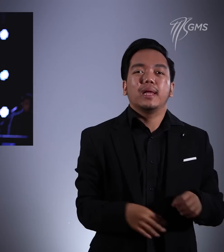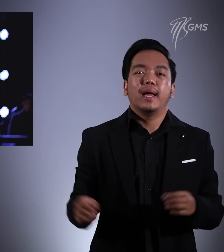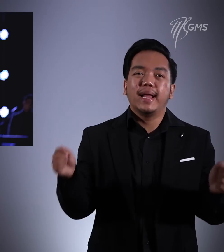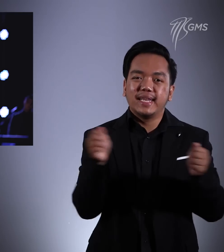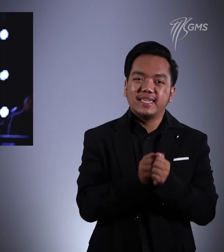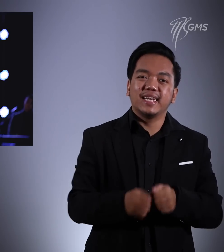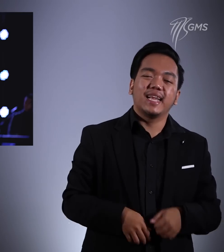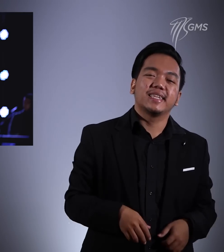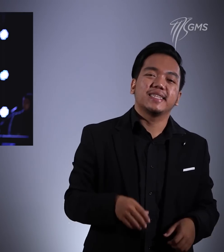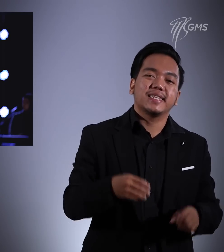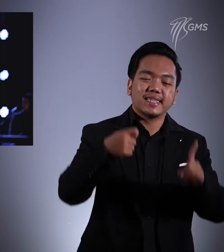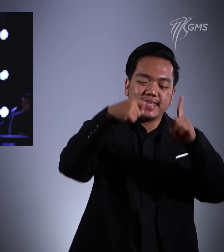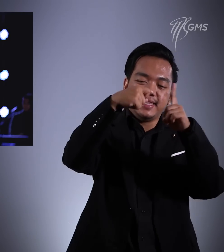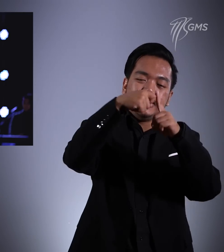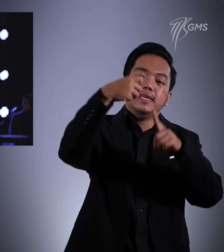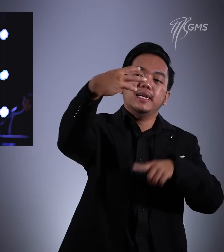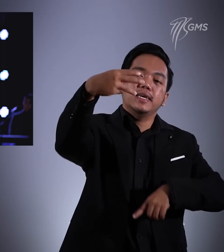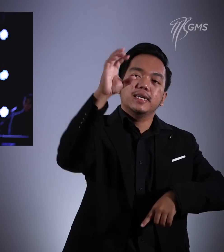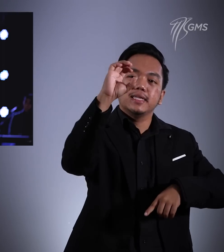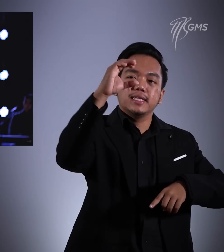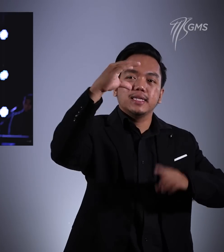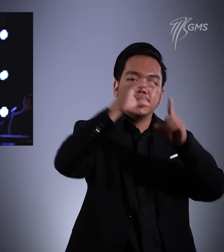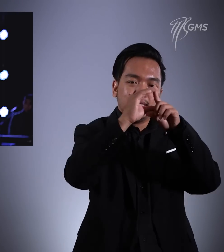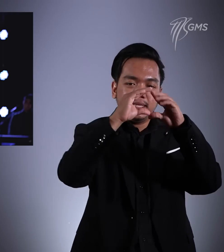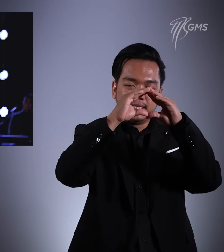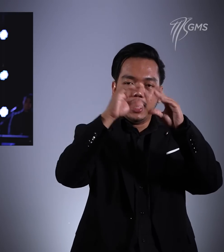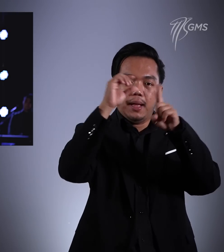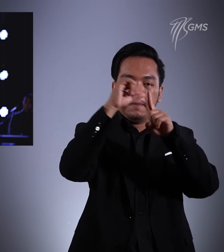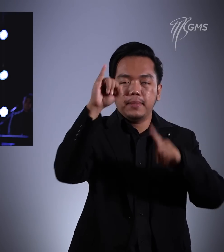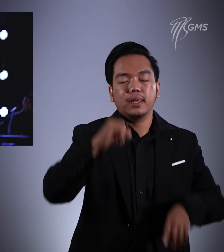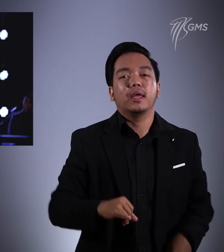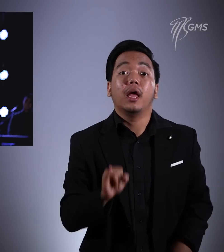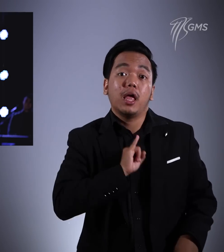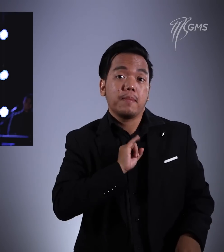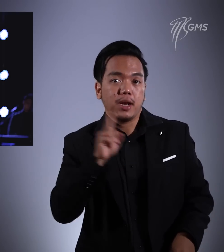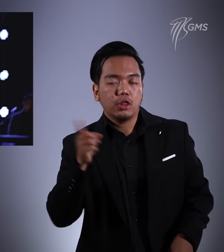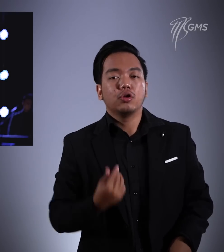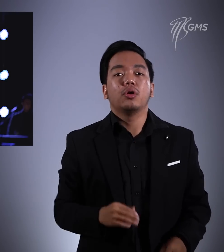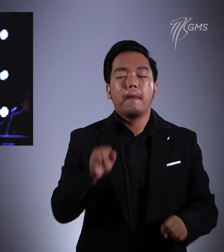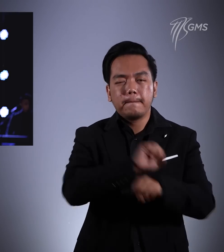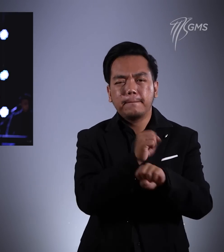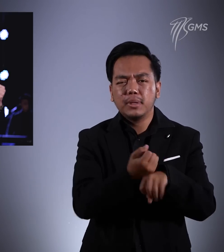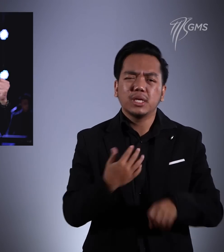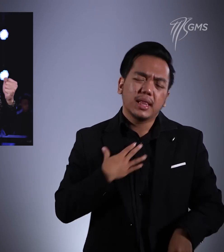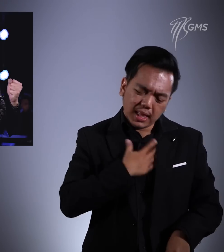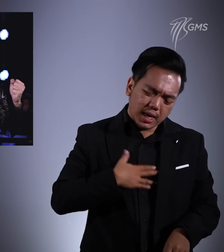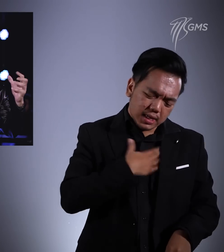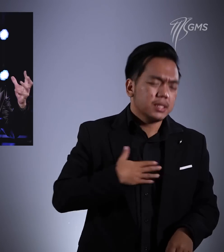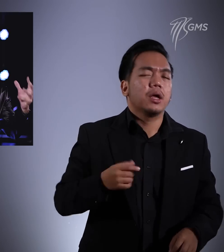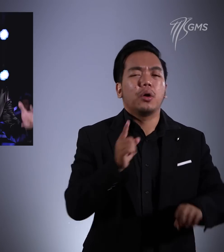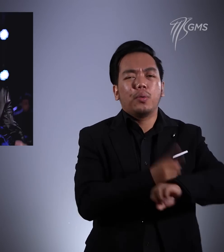Ini yang saya sebut iman itu. Bisa terasa iman seseorang ketika dia memuji. Makanya Paulus dan Silas goncang